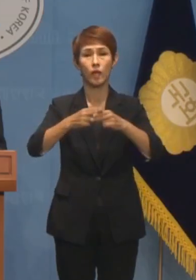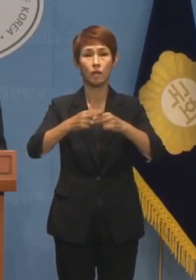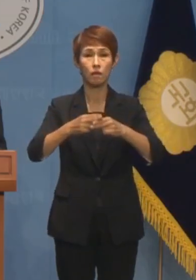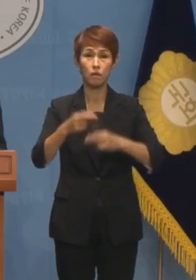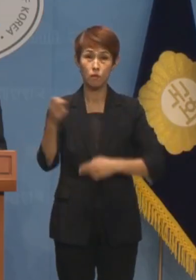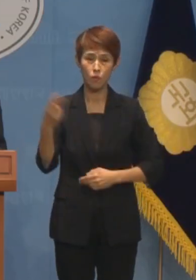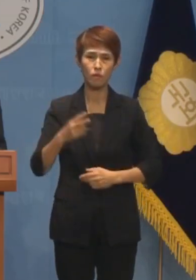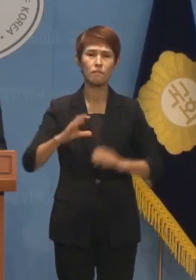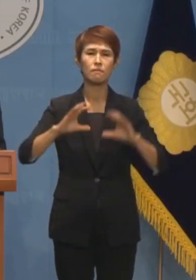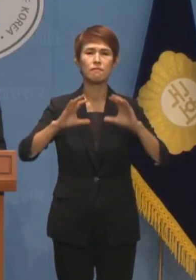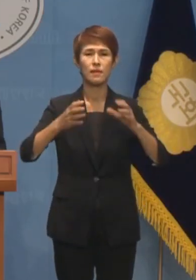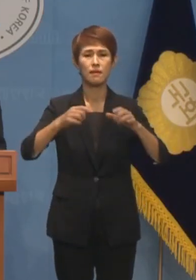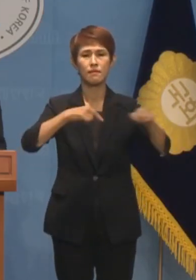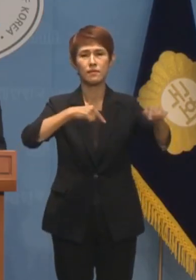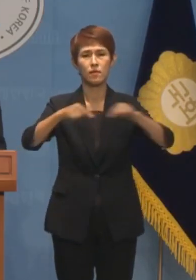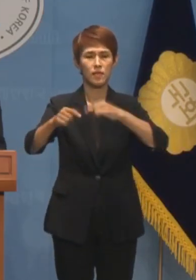헌정유린입니다.